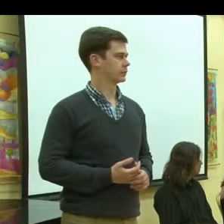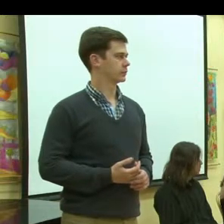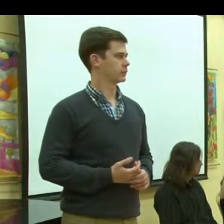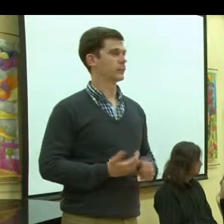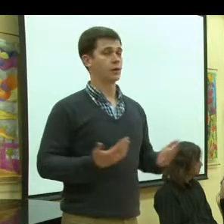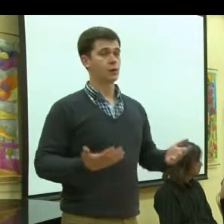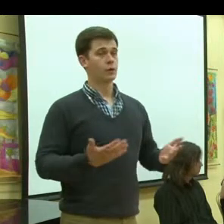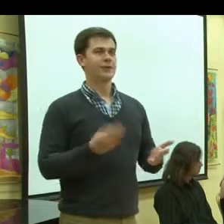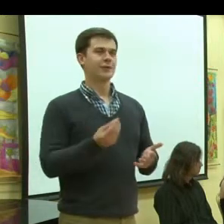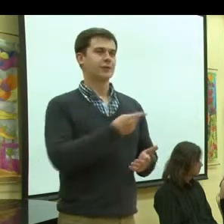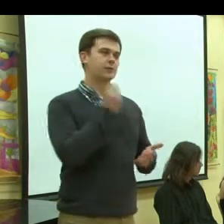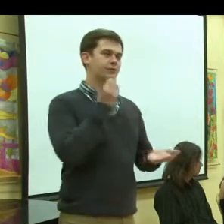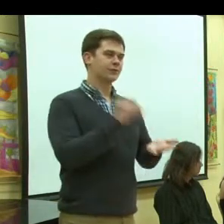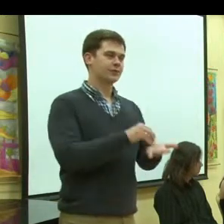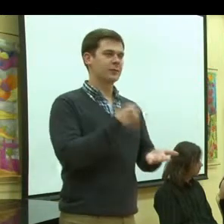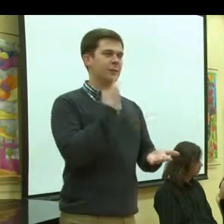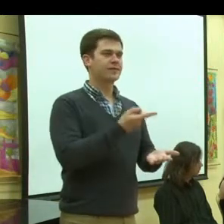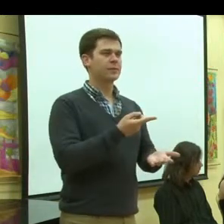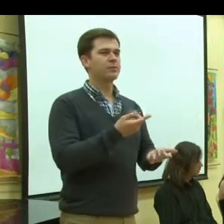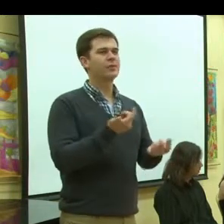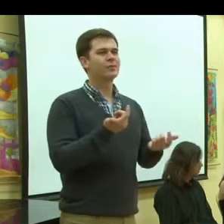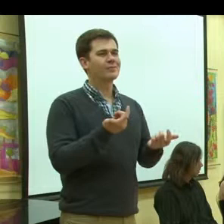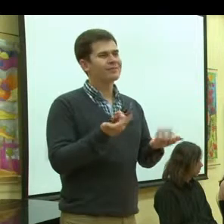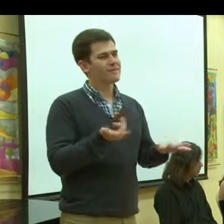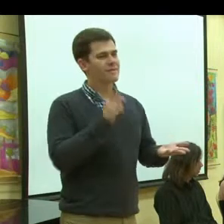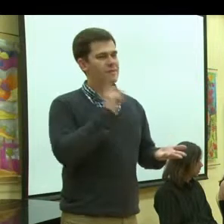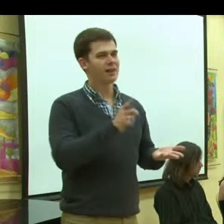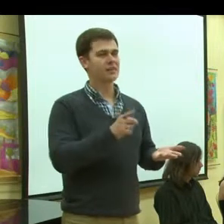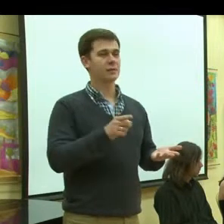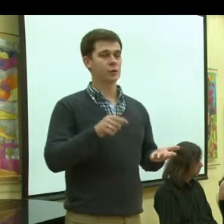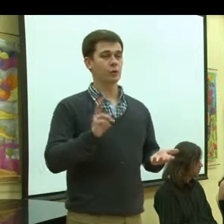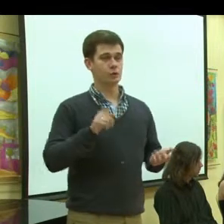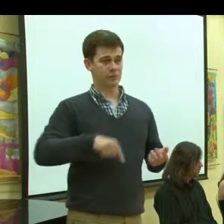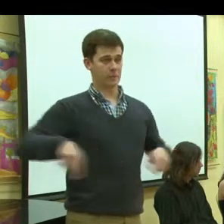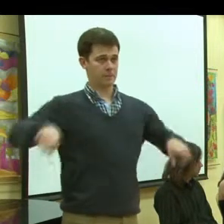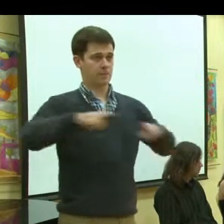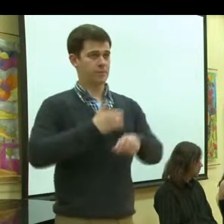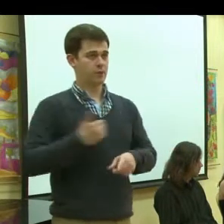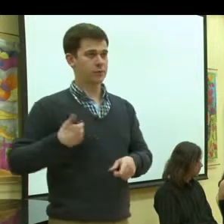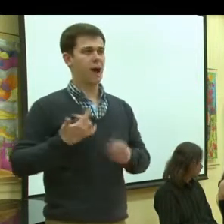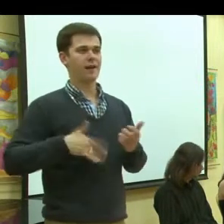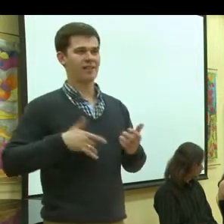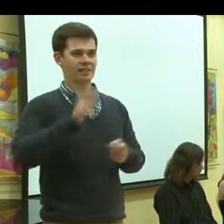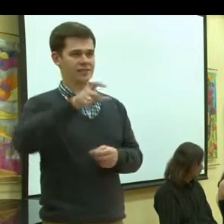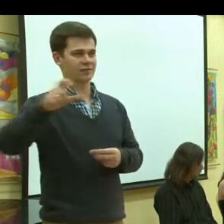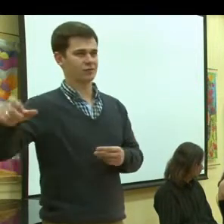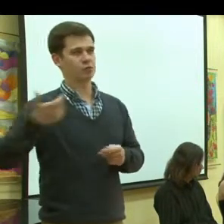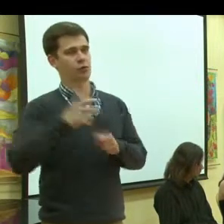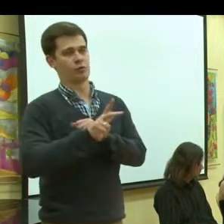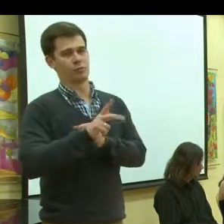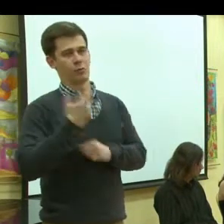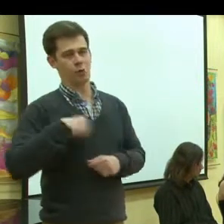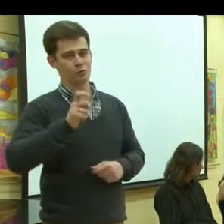allá. Więc jeszcze Krystian chciałby wrócić, jakby mało Argentyńczyków jakby mieszkających tutaj w Polsce w porównaniu jakby z naszymi